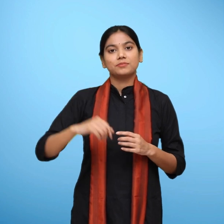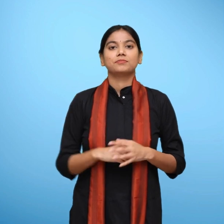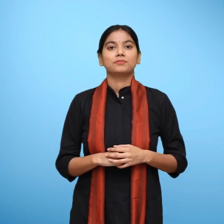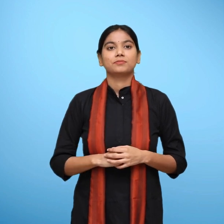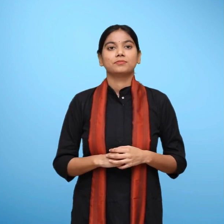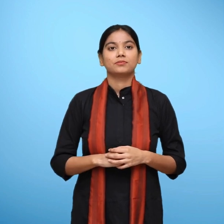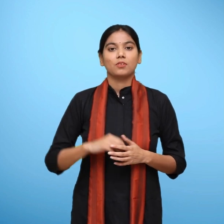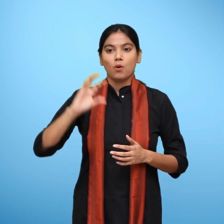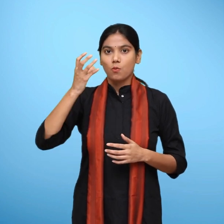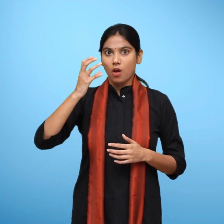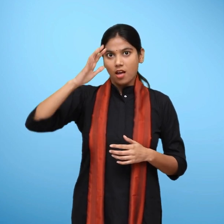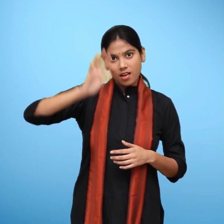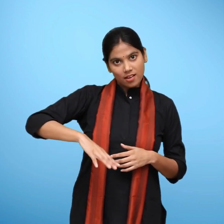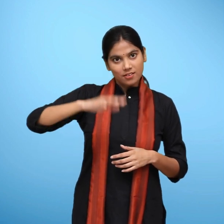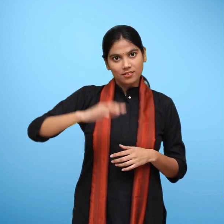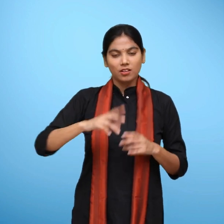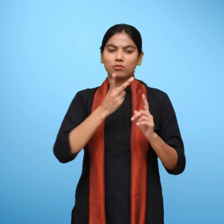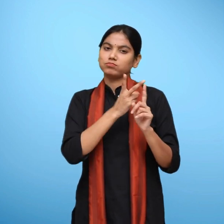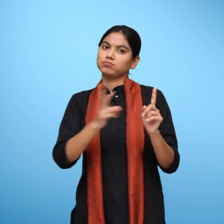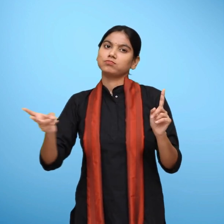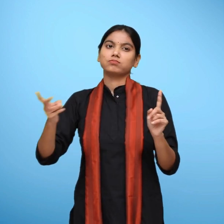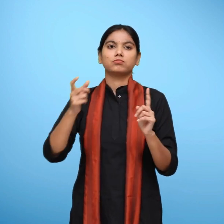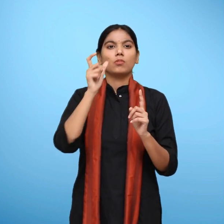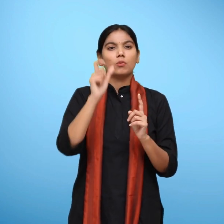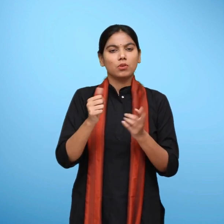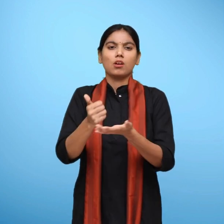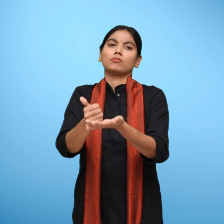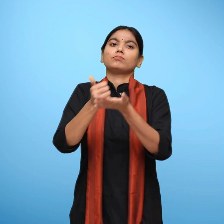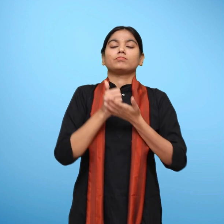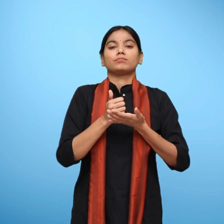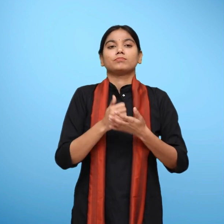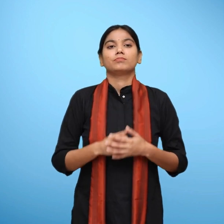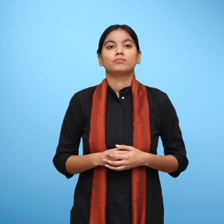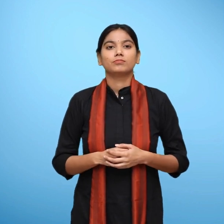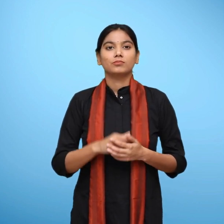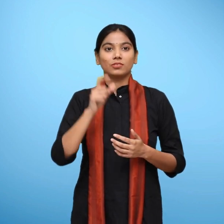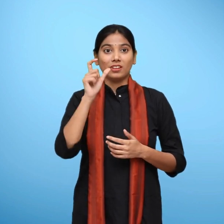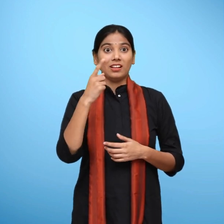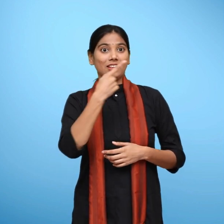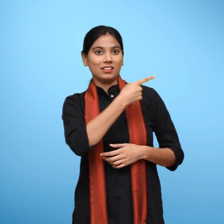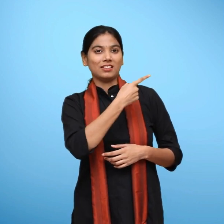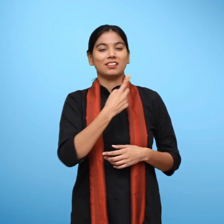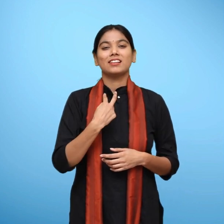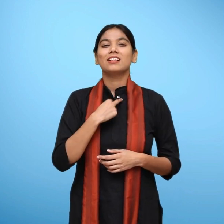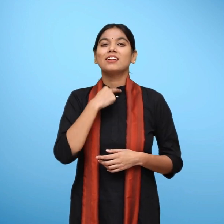10 गेंद आदि शब्दों की सहायता से द ध्वनि और उसकी आकृति की